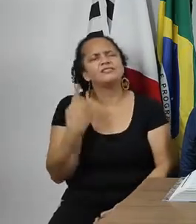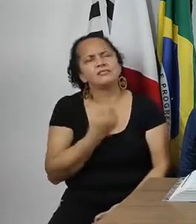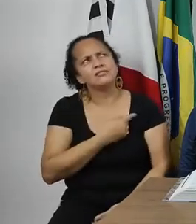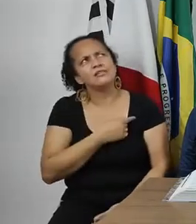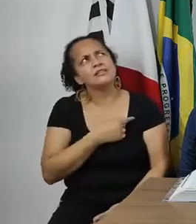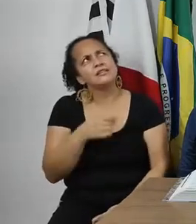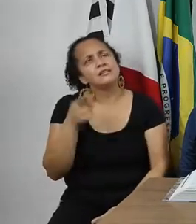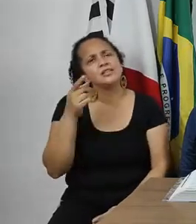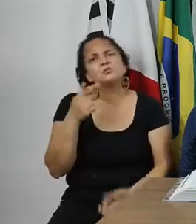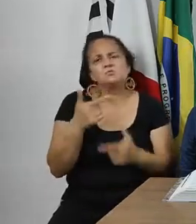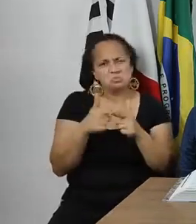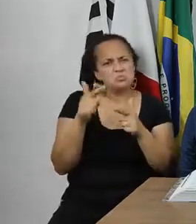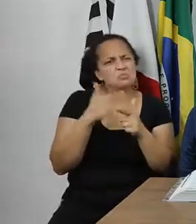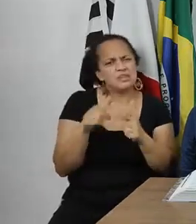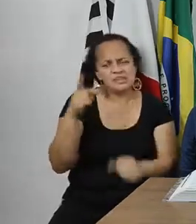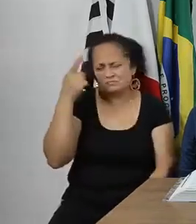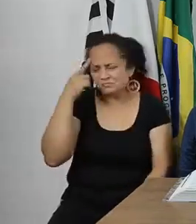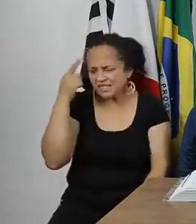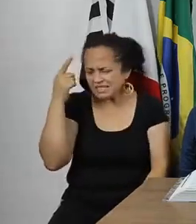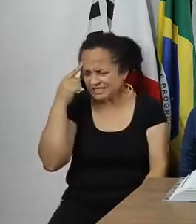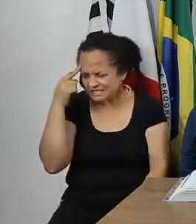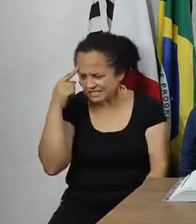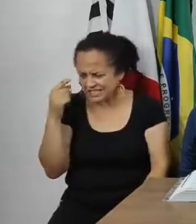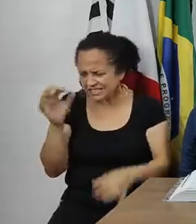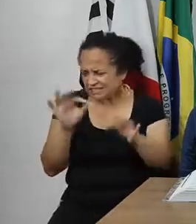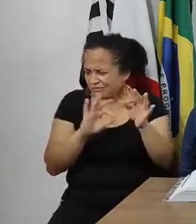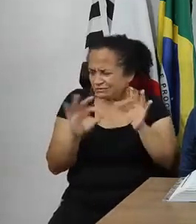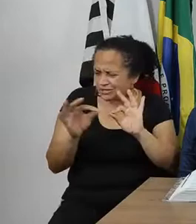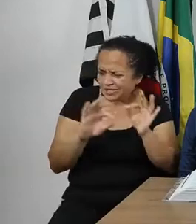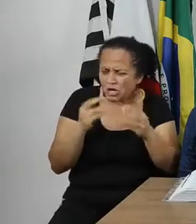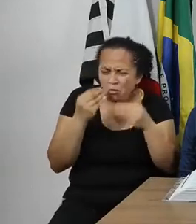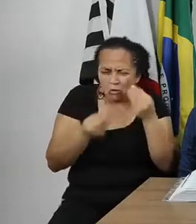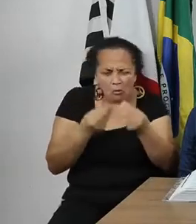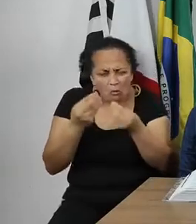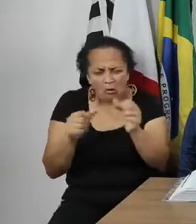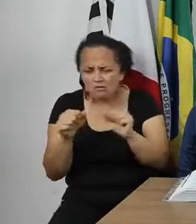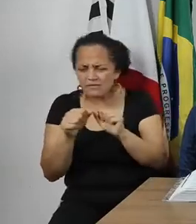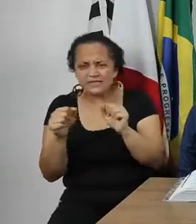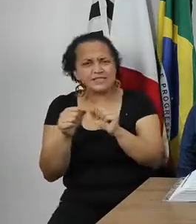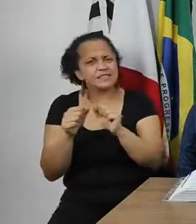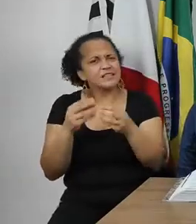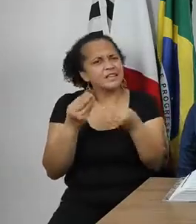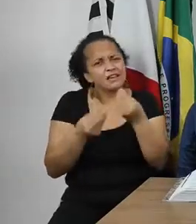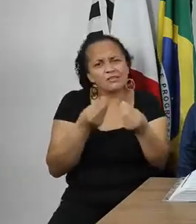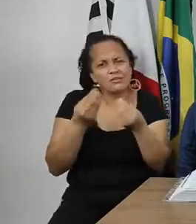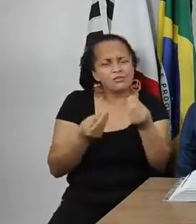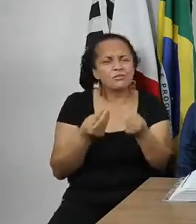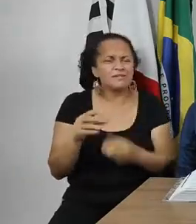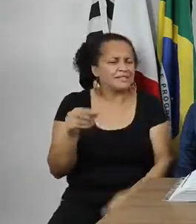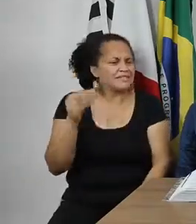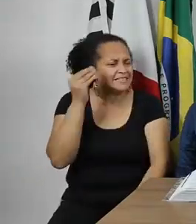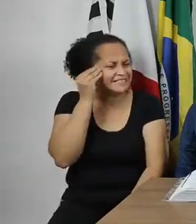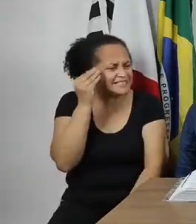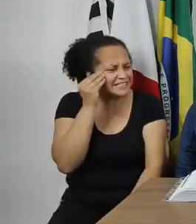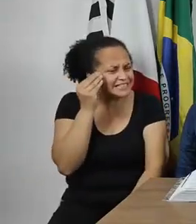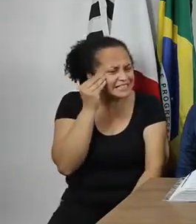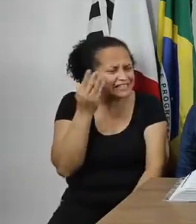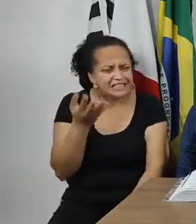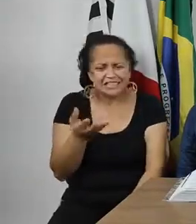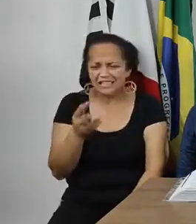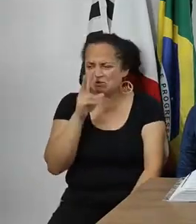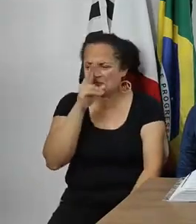planejando e pensando: não, como é que eu vou fazer para sair disso? Não, como é que eu vou fazer? E fica tentando com as próprias forças,